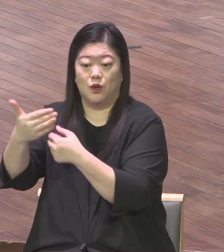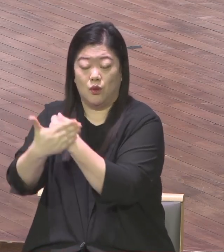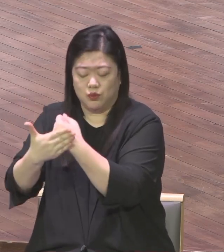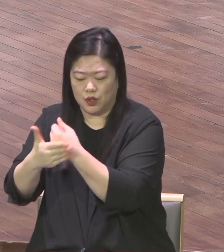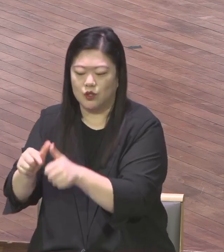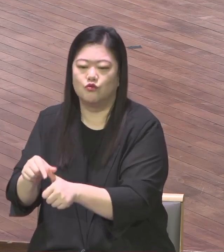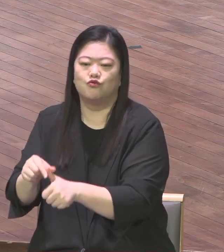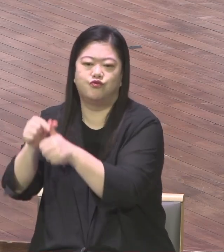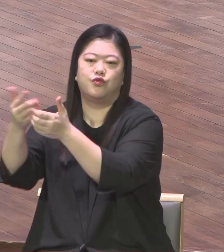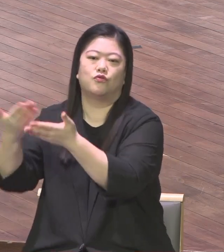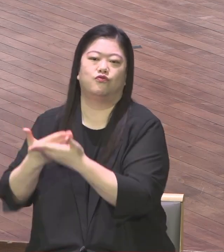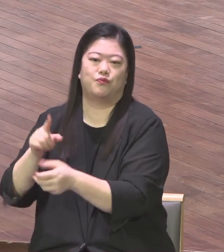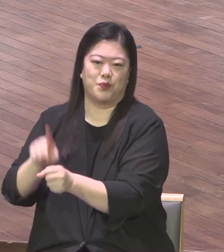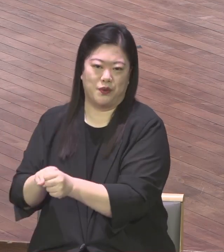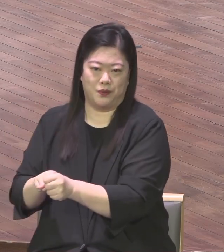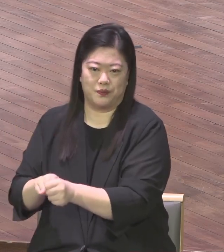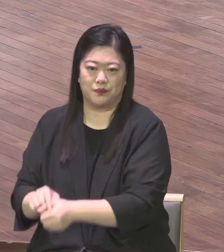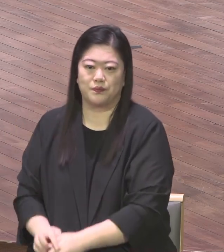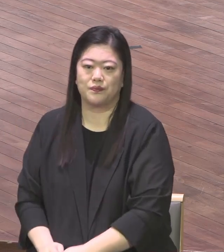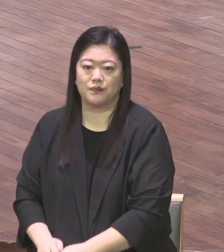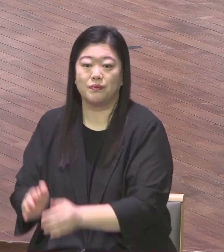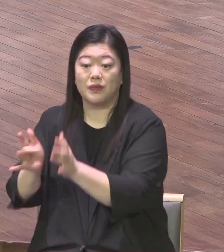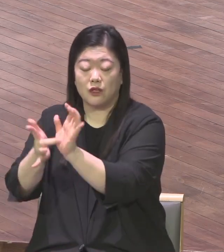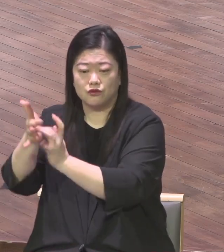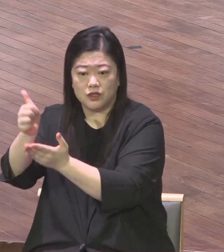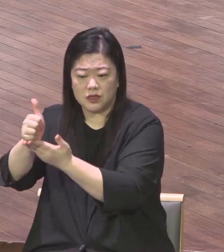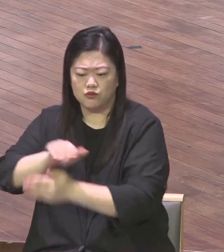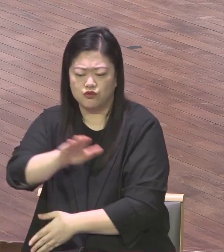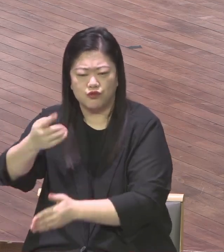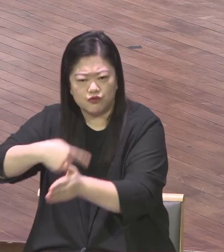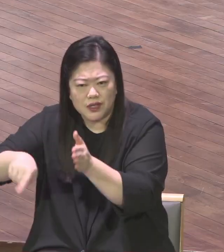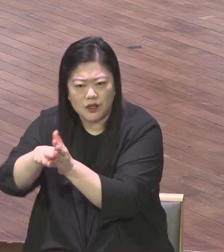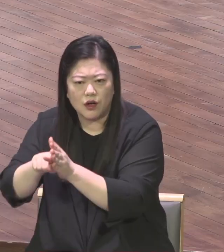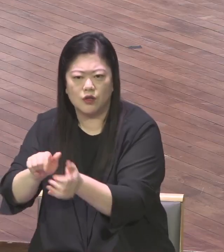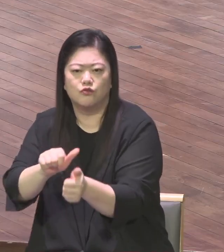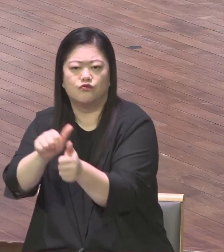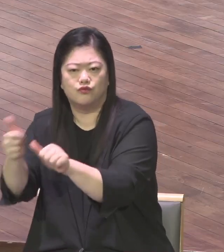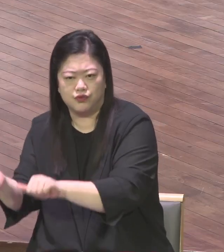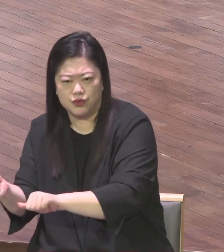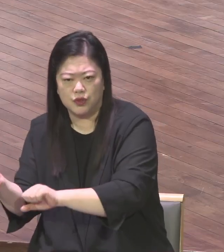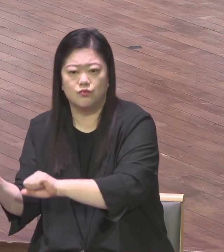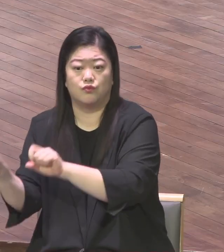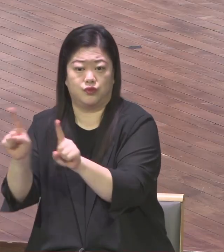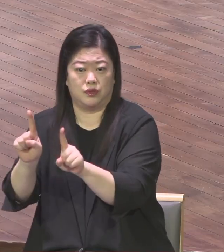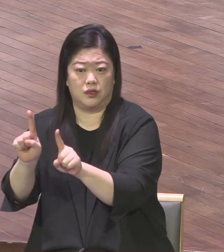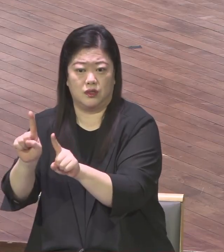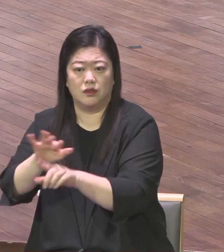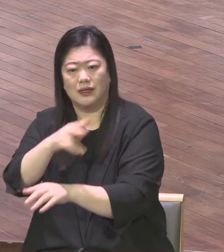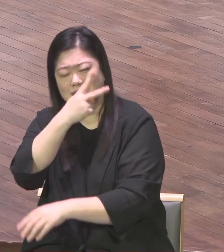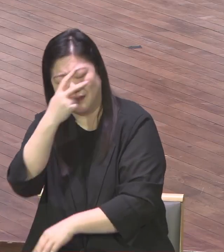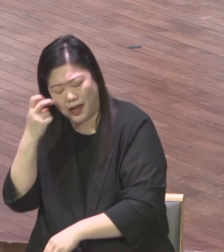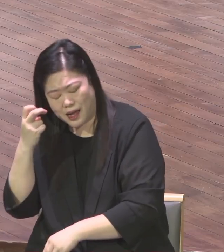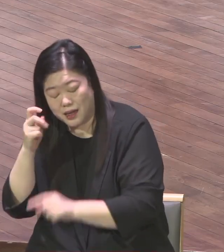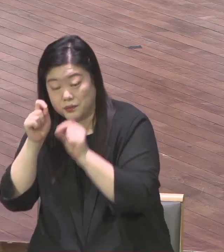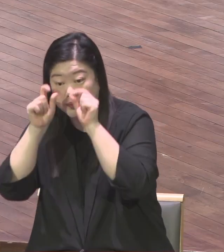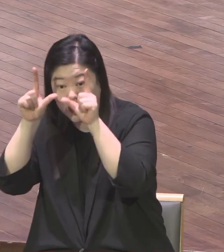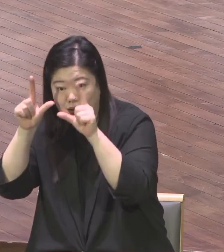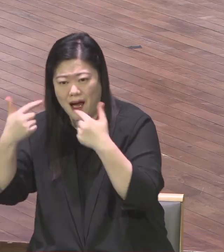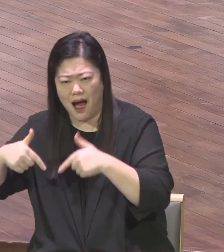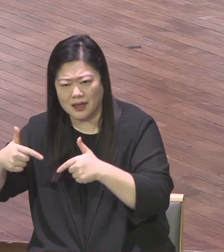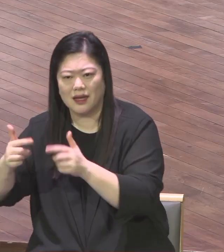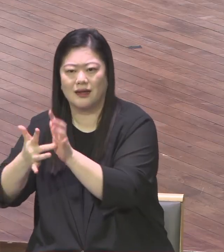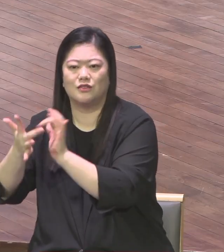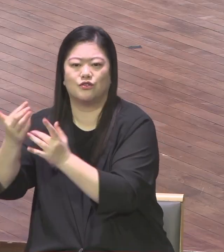구원을 받게 하심이라. 예수께서 우리를 위하여 죽으사 우리로 하여금 깨어있든지 자든지 자기와 함께